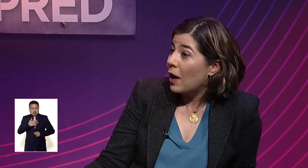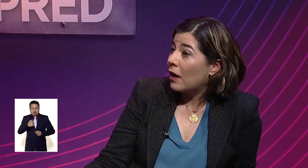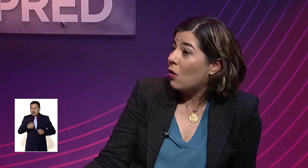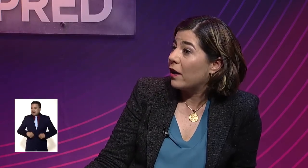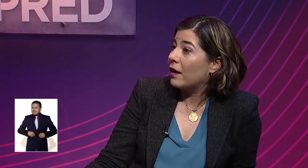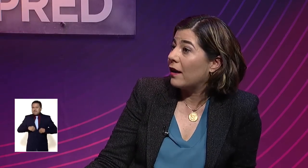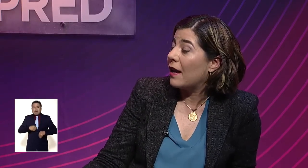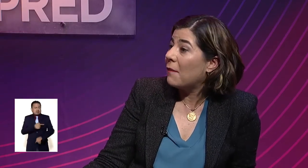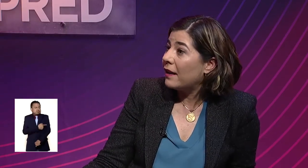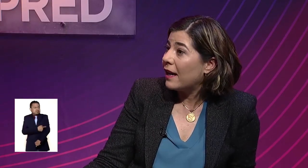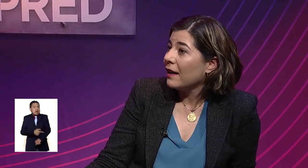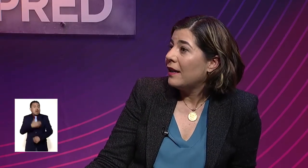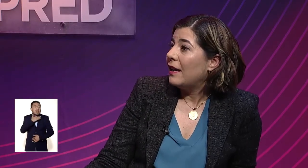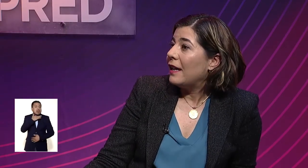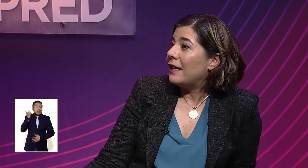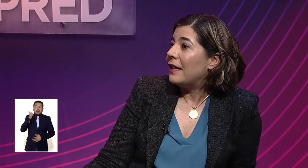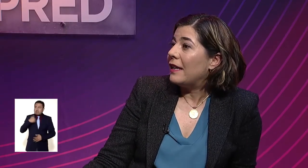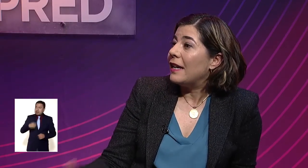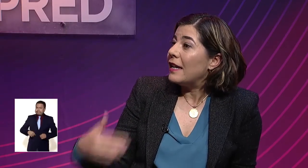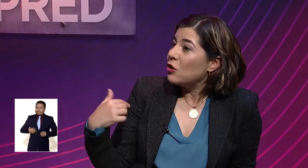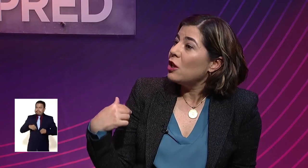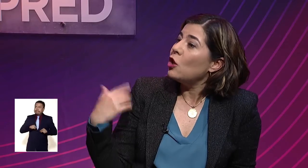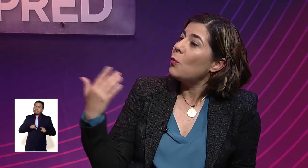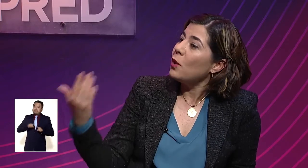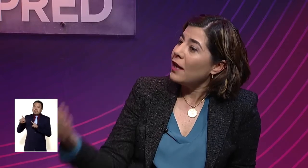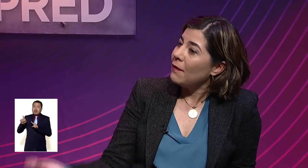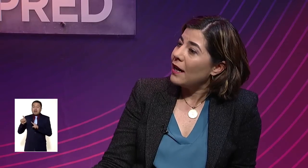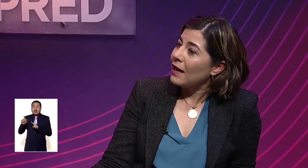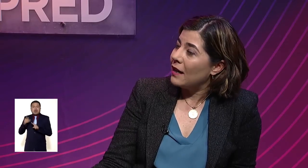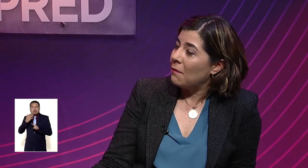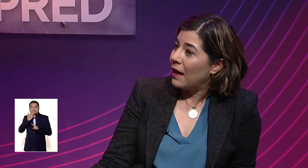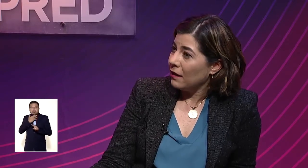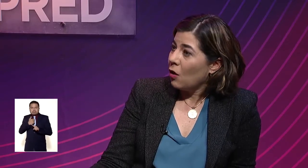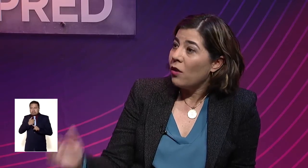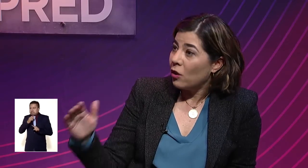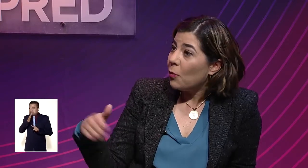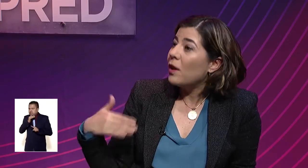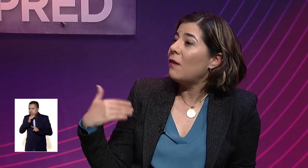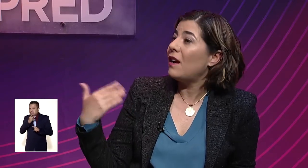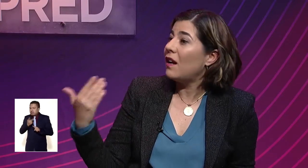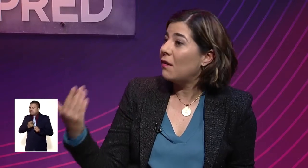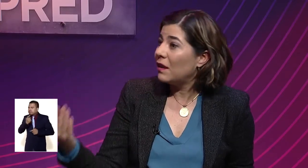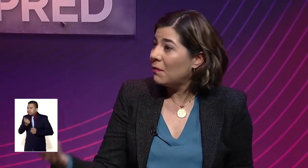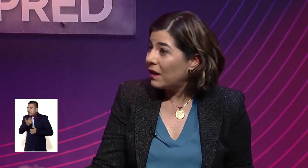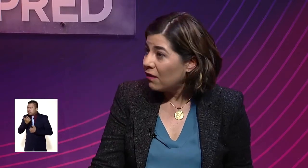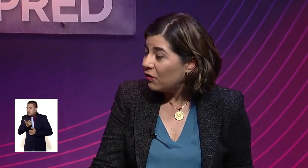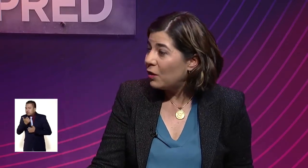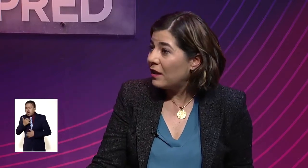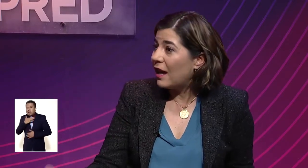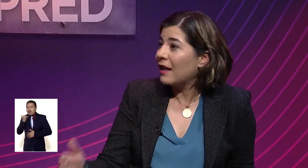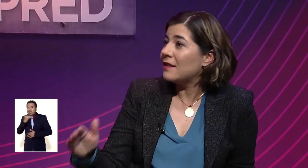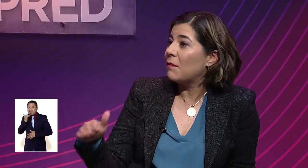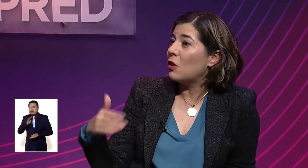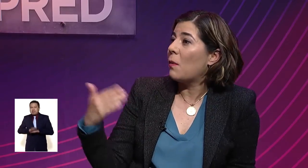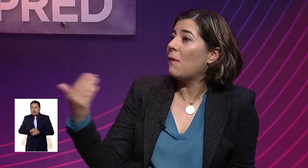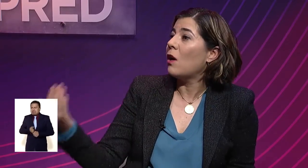largo en Alemania. Y el hecho de no poder hablar el alemán o de no poder hablar el alemán de manera fluida se me tomaba